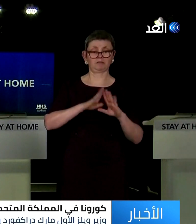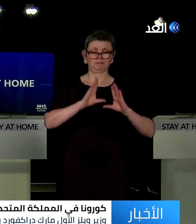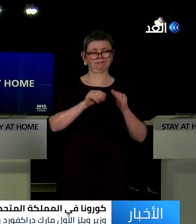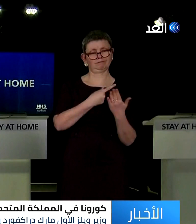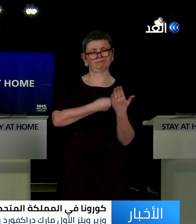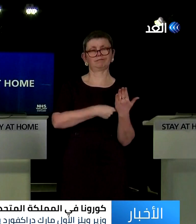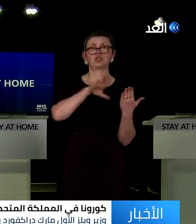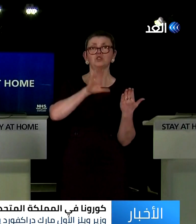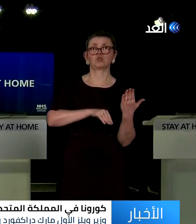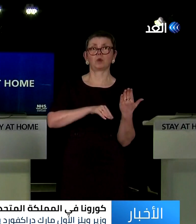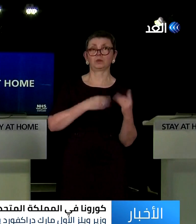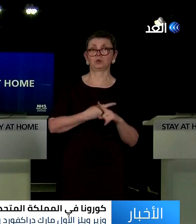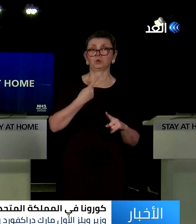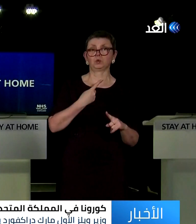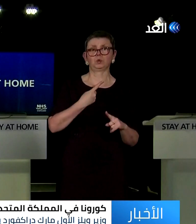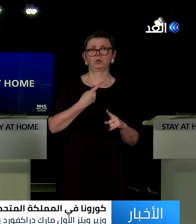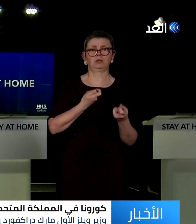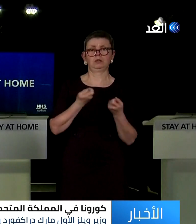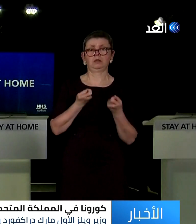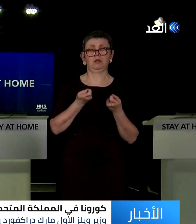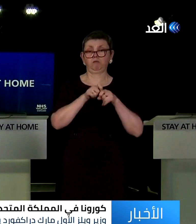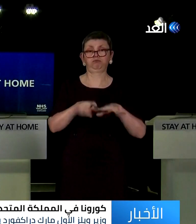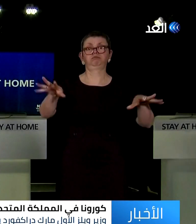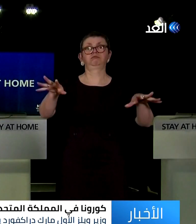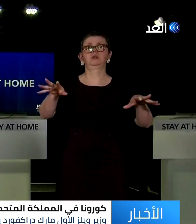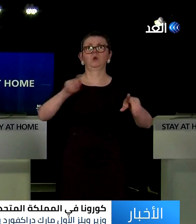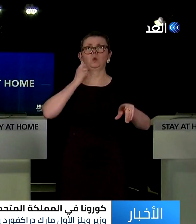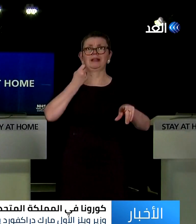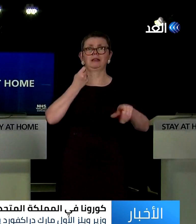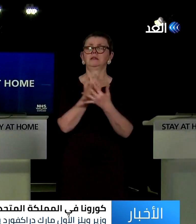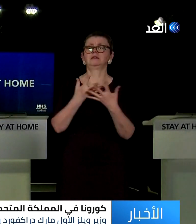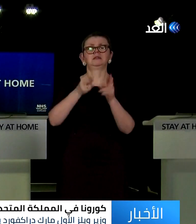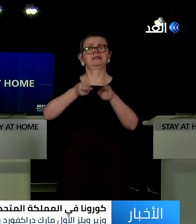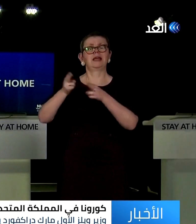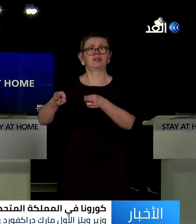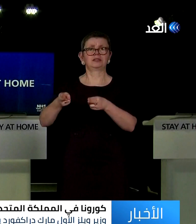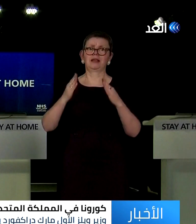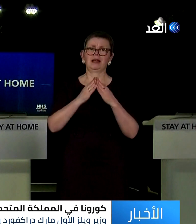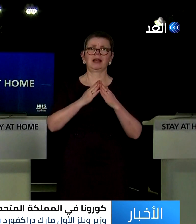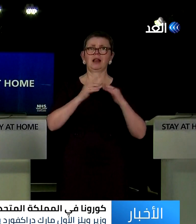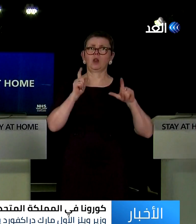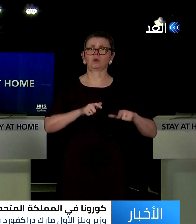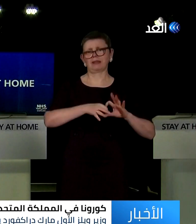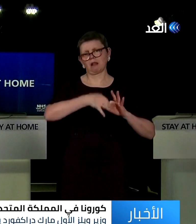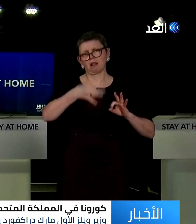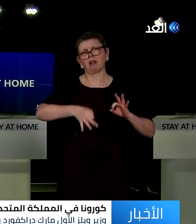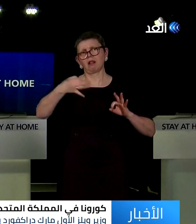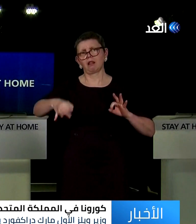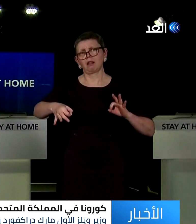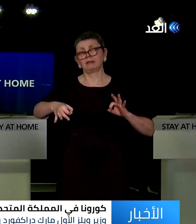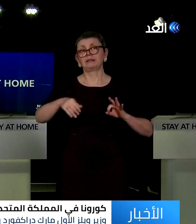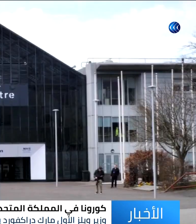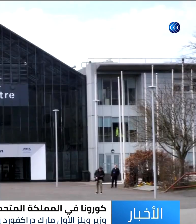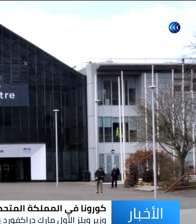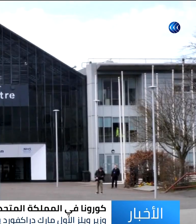خطابها الأخير الذي قالت فيه إنها ربما تعلن عن خطتها لرفع إجراءات الإغلاق في الإقليم الأسبوع